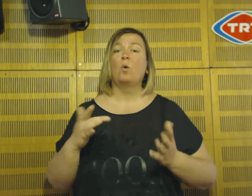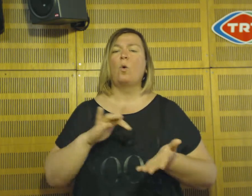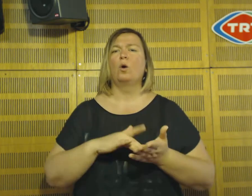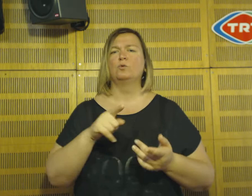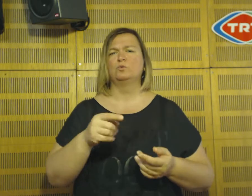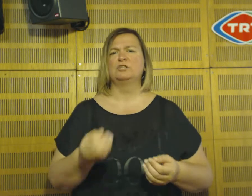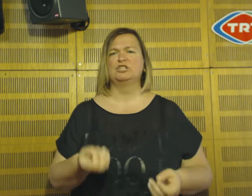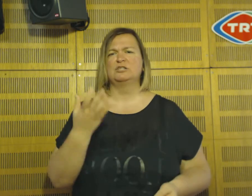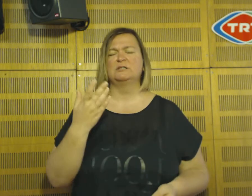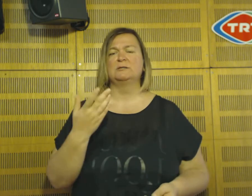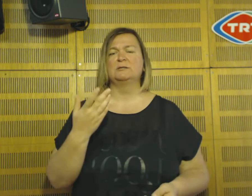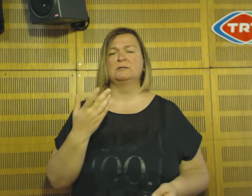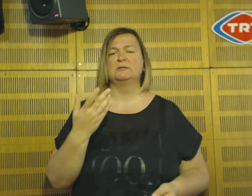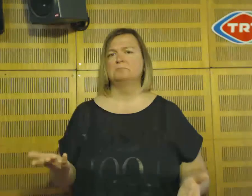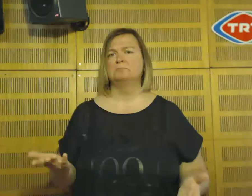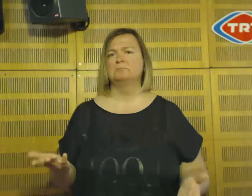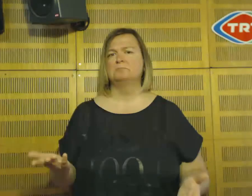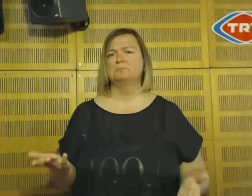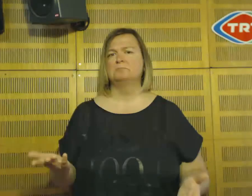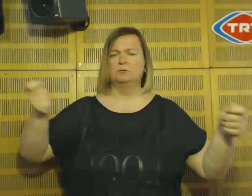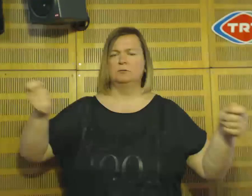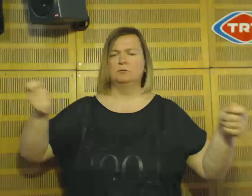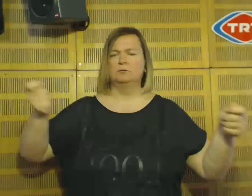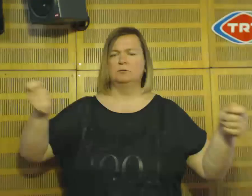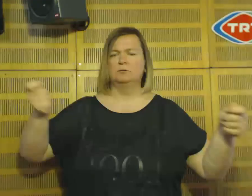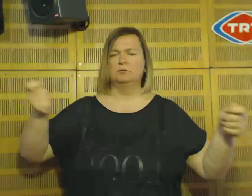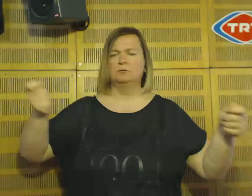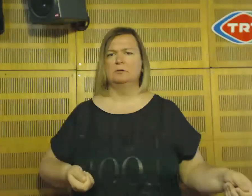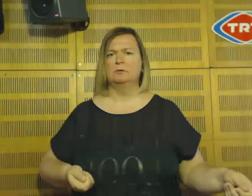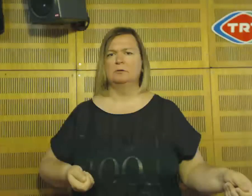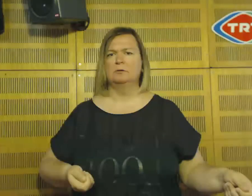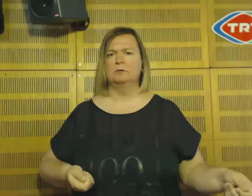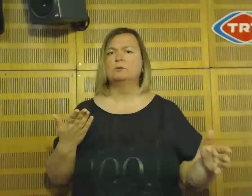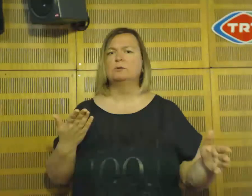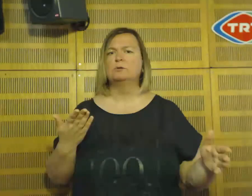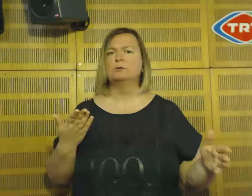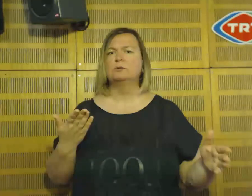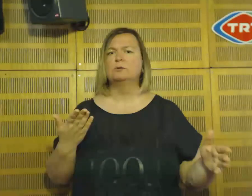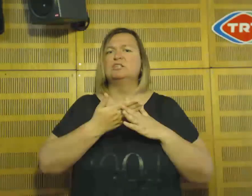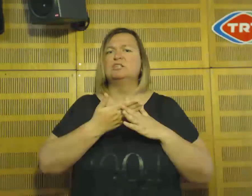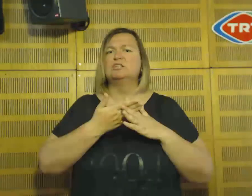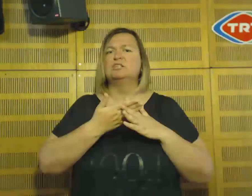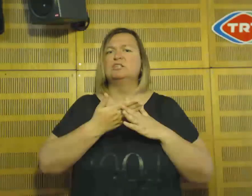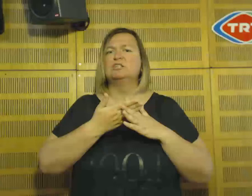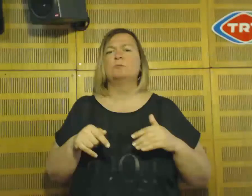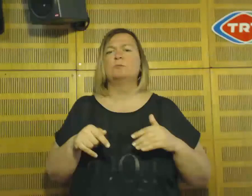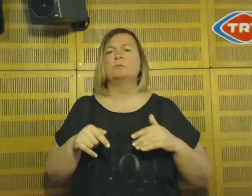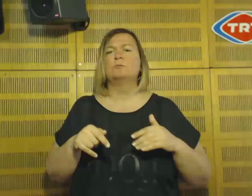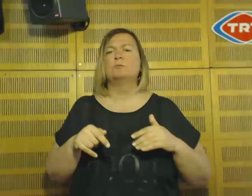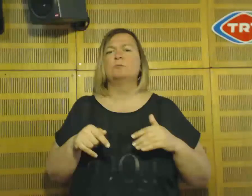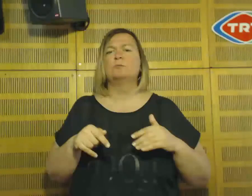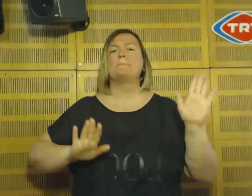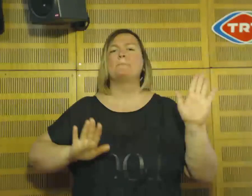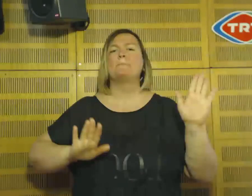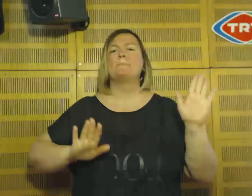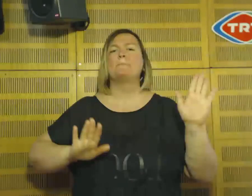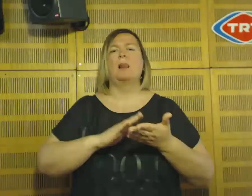çıktı. Peki sandıkları indirdik. Nasıl ulaşacaklar sandık? Bu sefer kampanyayla, el vurduğuyla, gazete